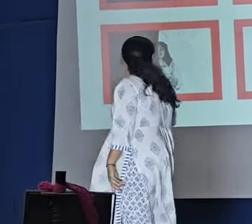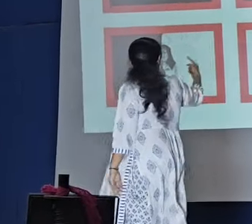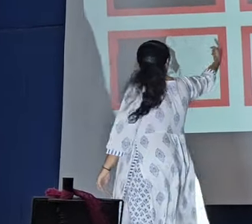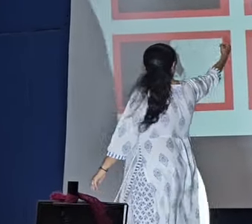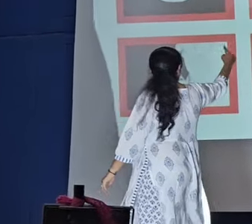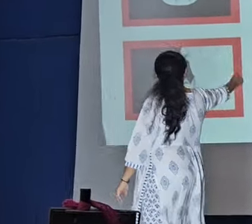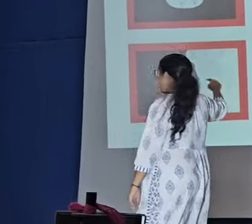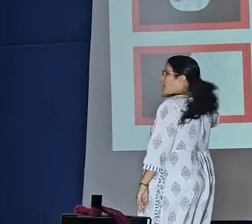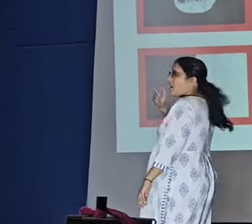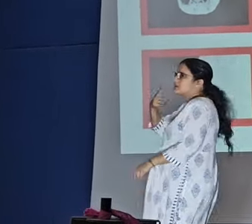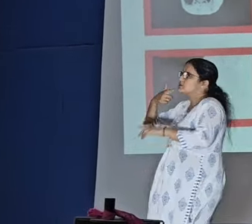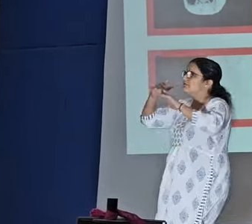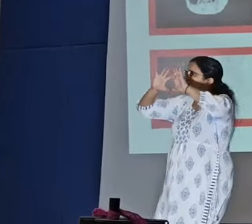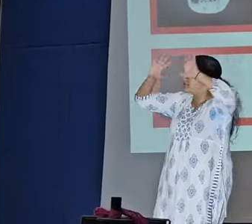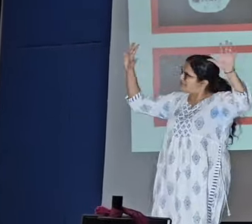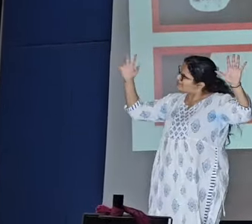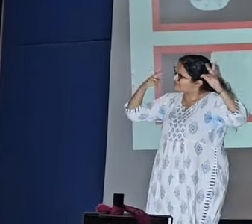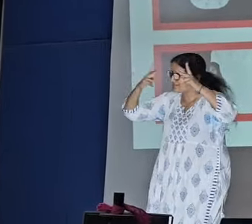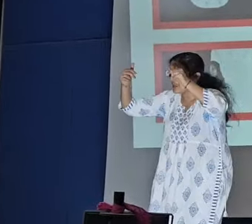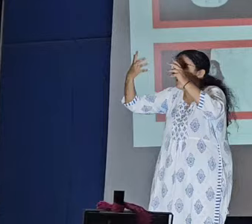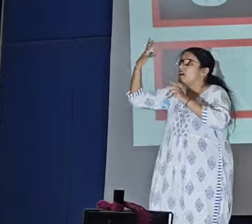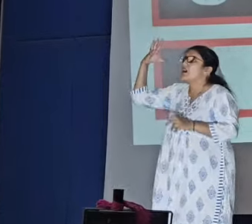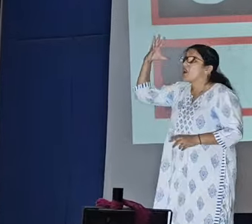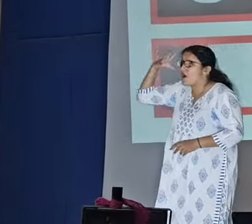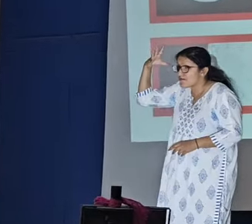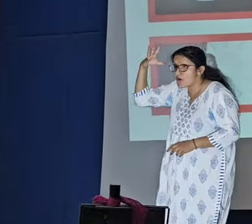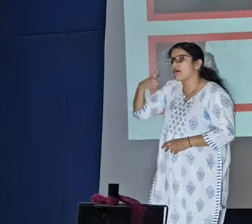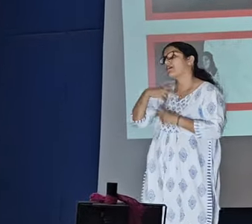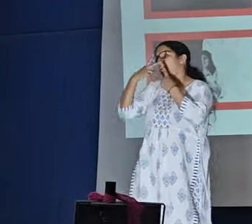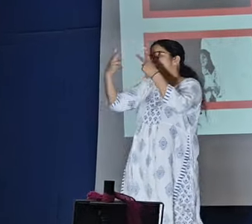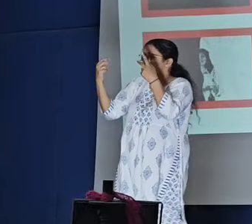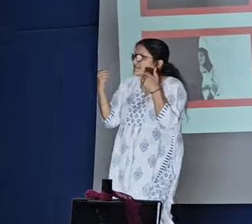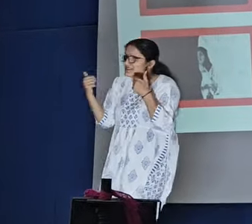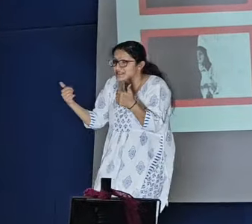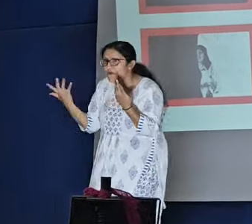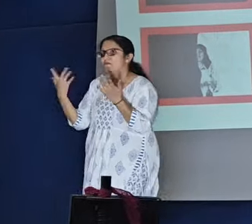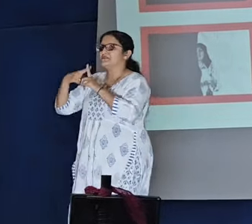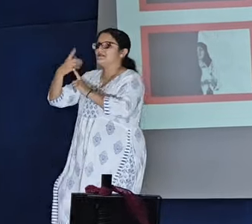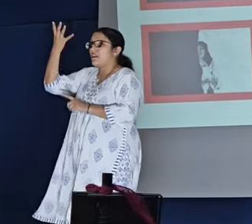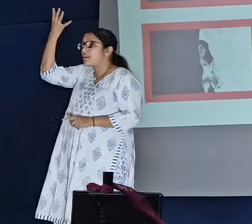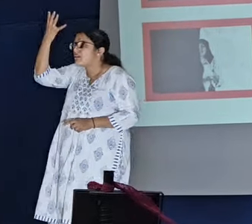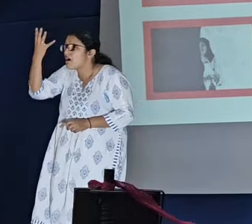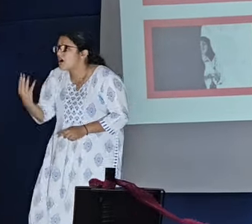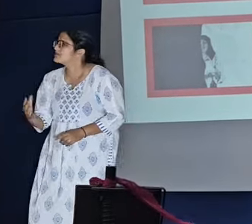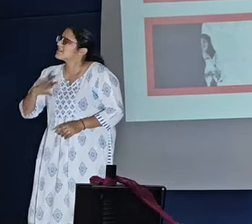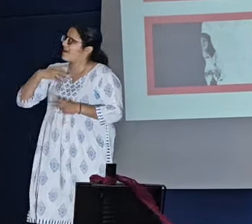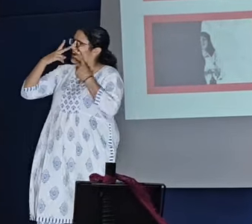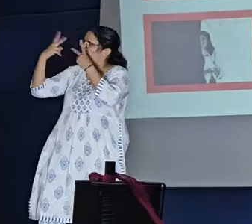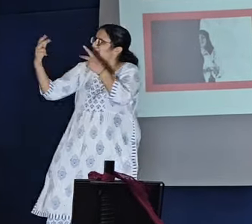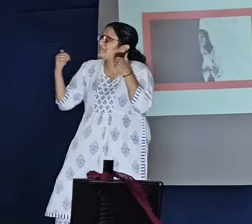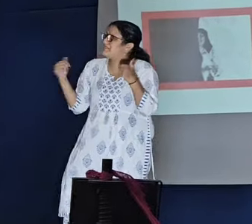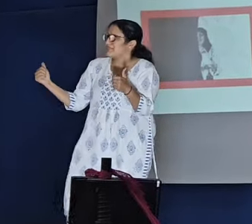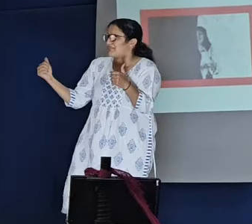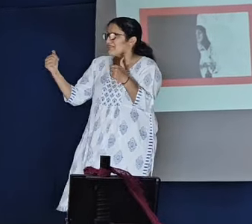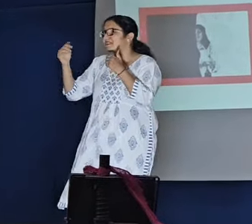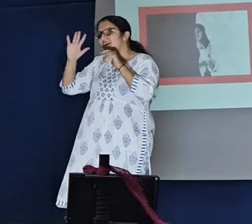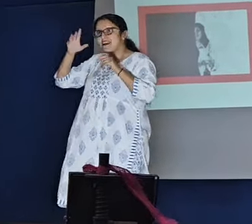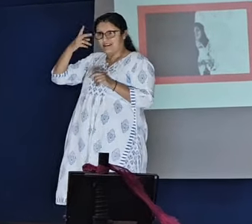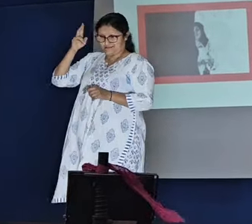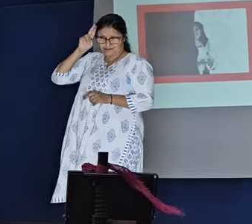कर सकती हूँ, मेरा विजन पूरा क्लियर है, अप डाउन राइट लेफ्ट का। और जैसे कि मुझे रात में भी क्लियर दिख